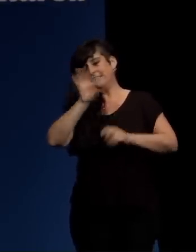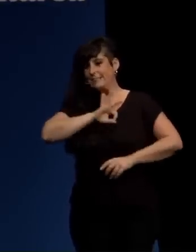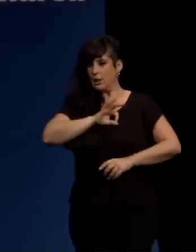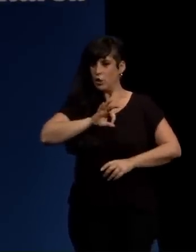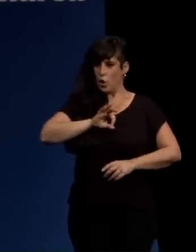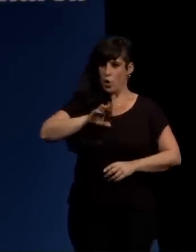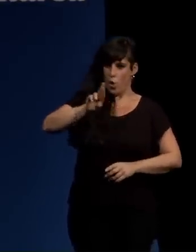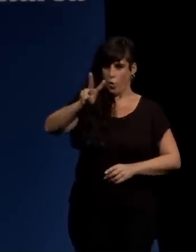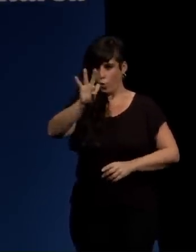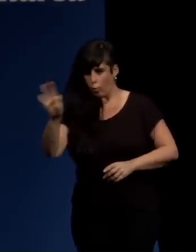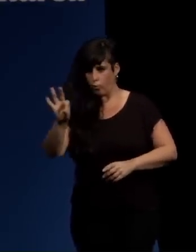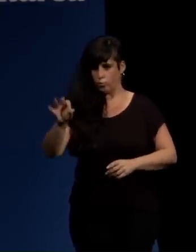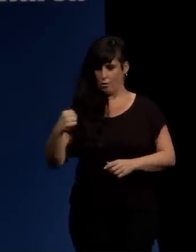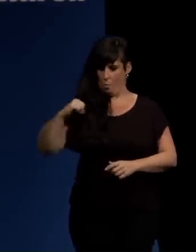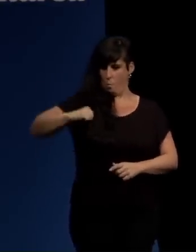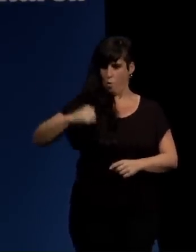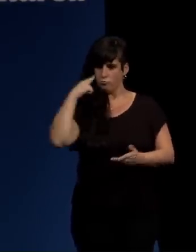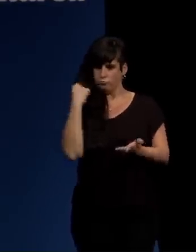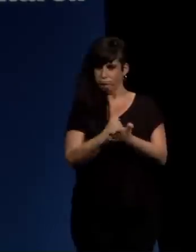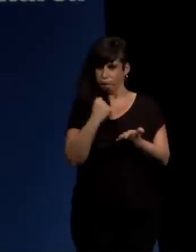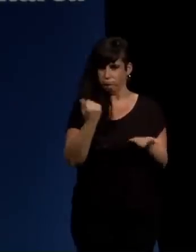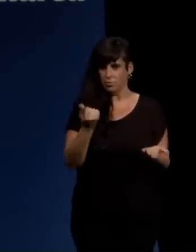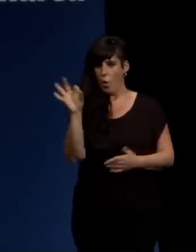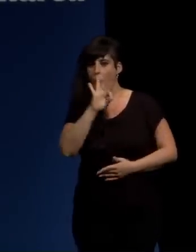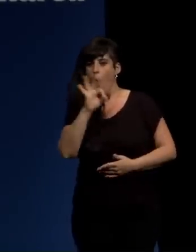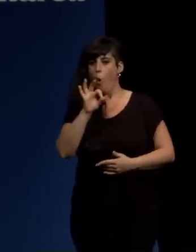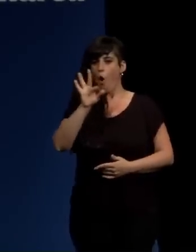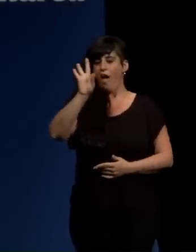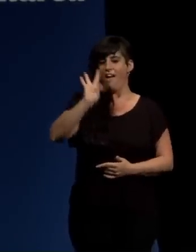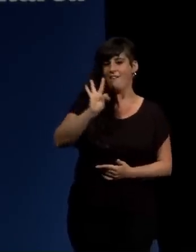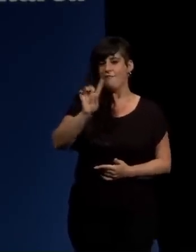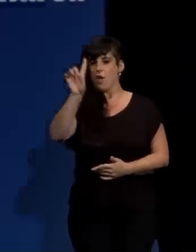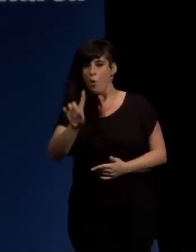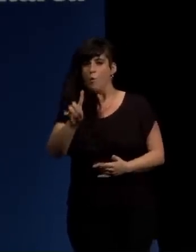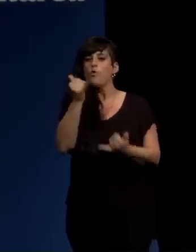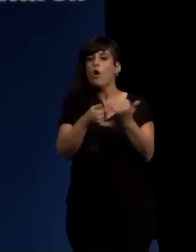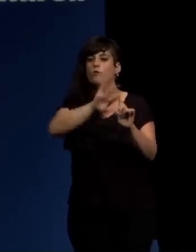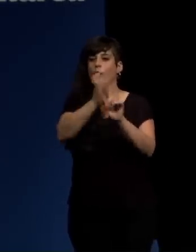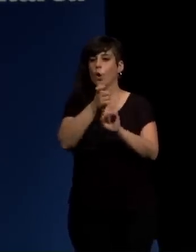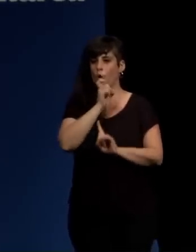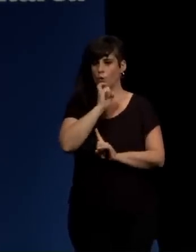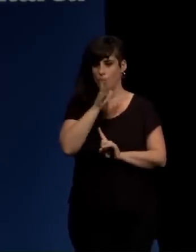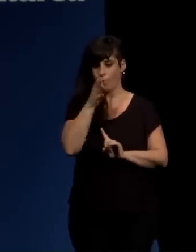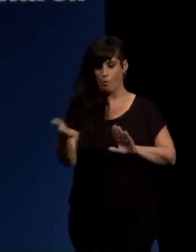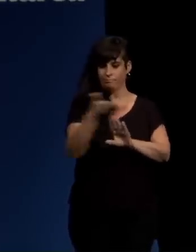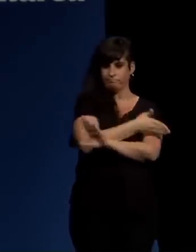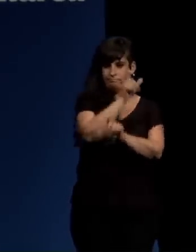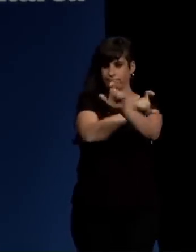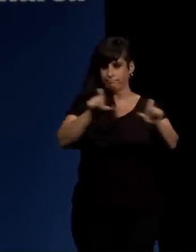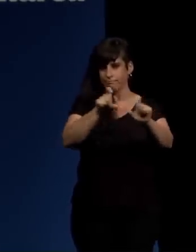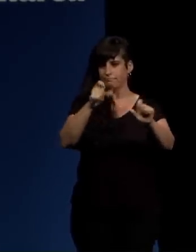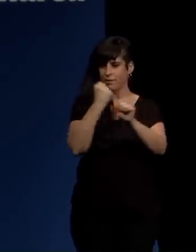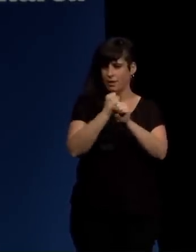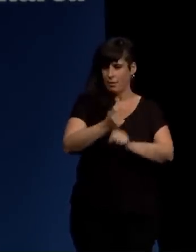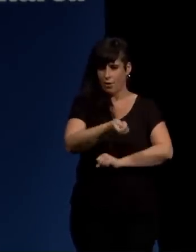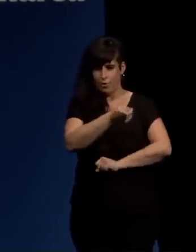bolsos Gucci, circuitos de Fórmula 1 que se conseguiron a custa do traballo e esforzo de